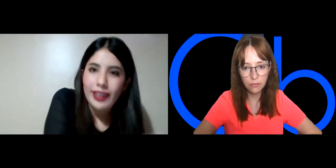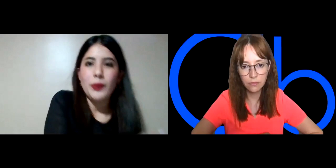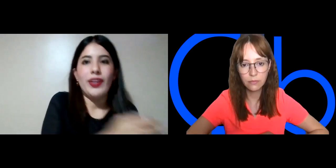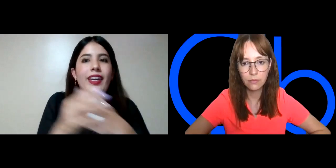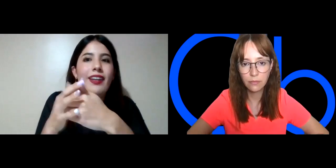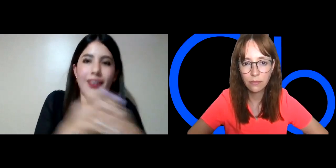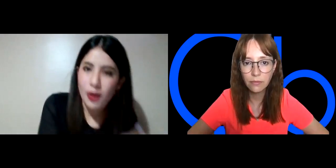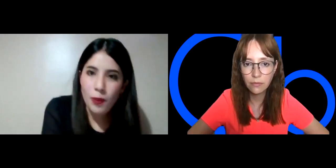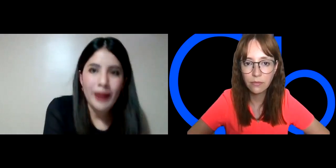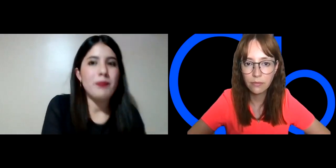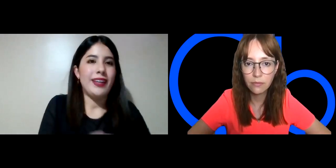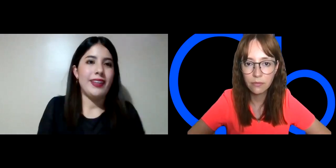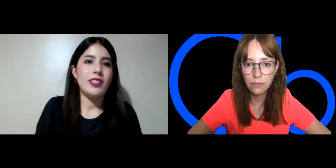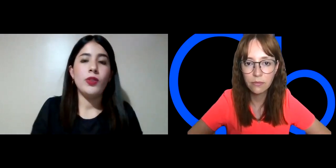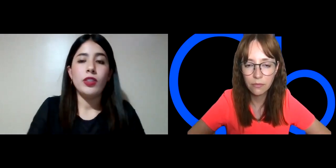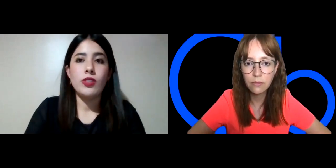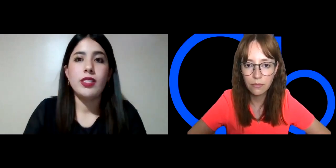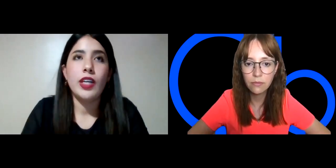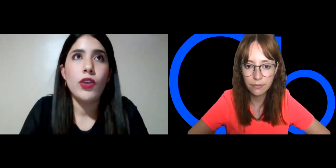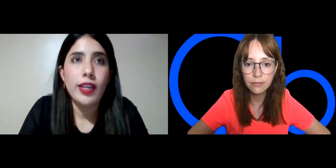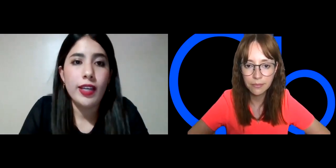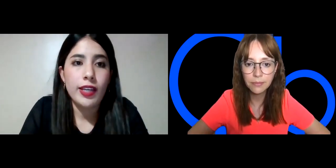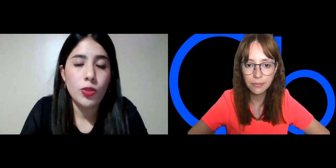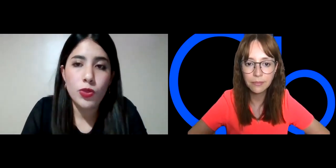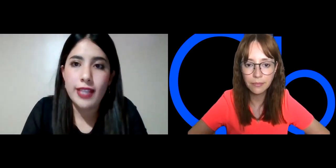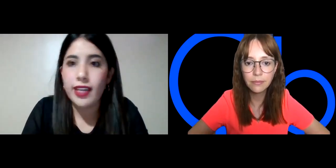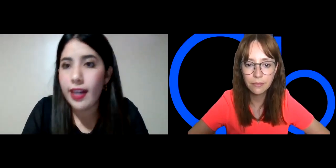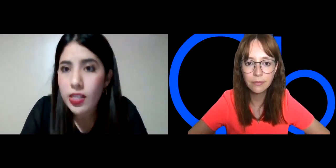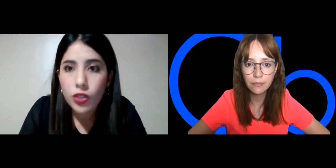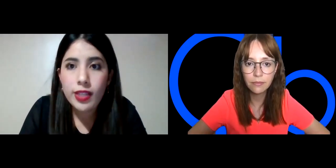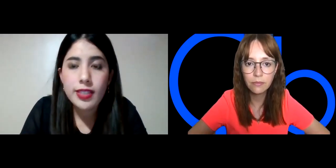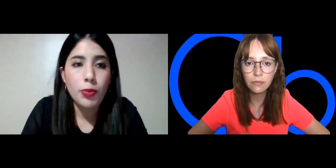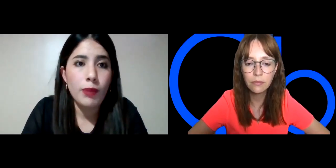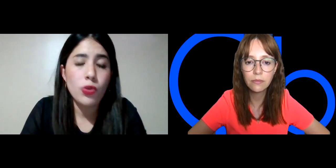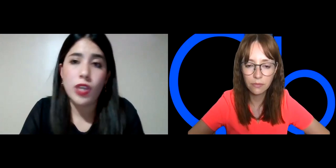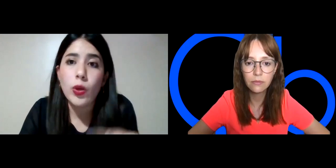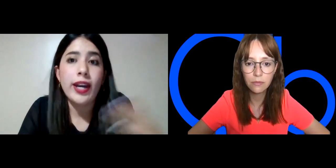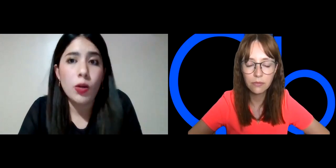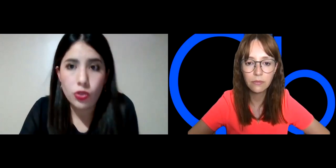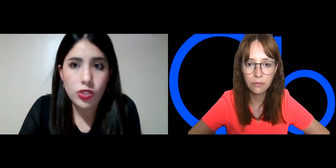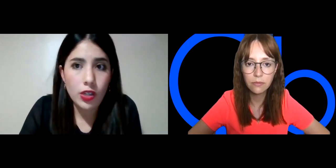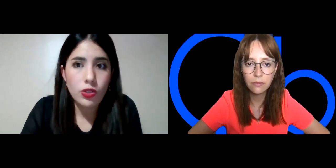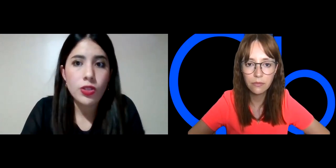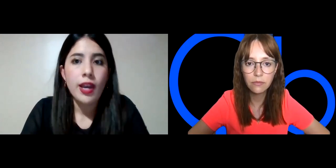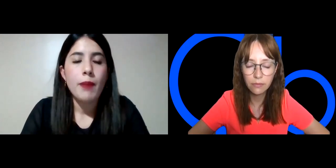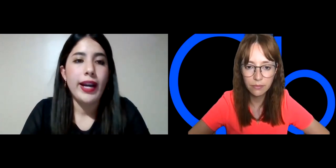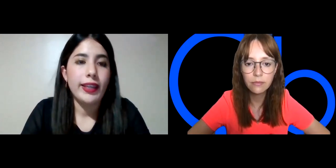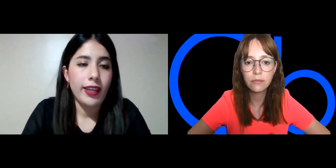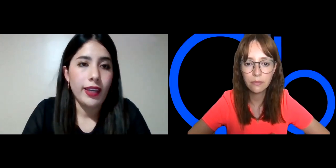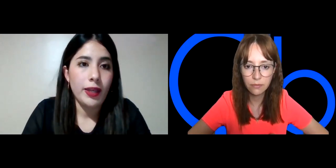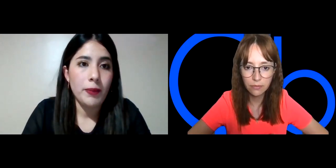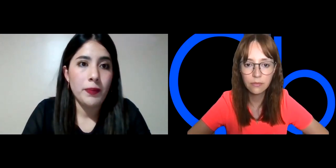que como que lo manda para atrás, ¿no? Entonces creo que somos las generaciones que podemos educar a nuestros hijos